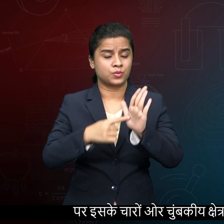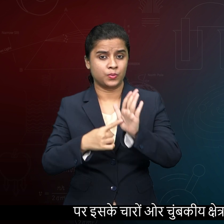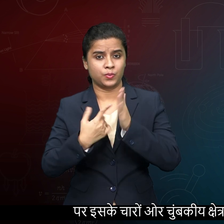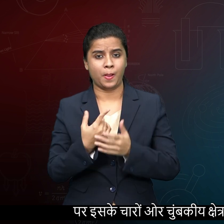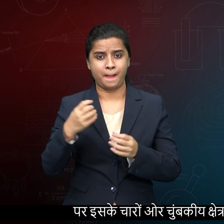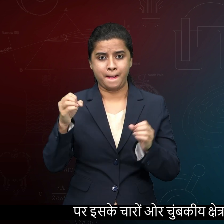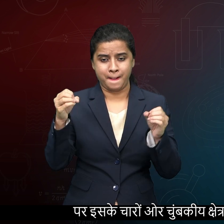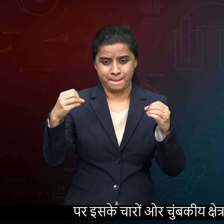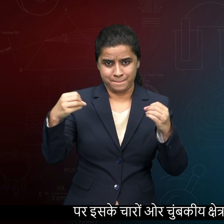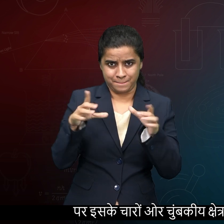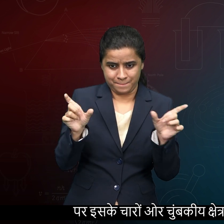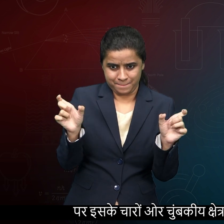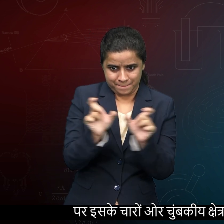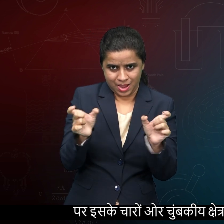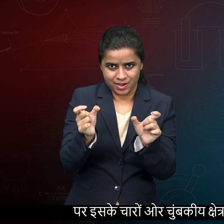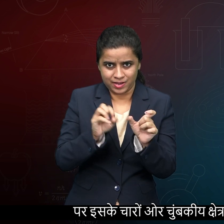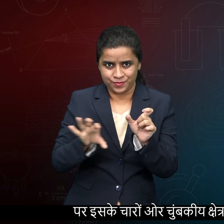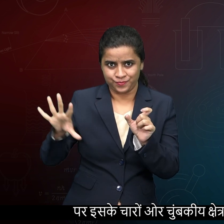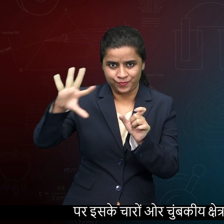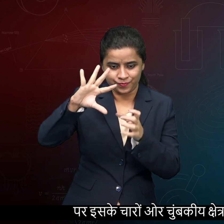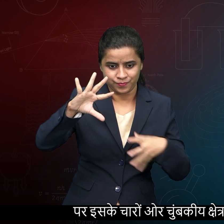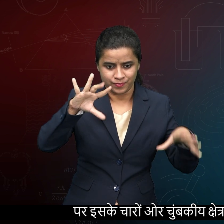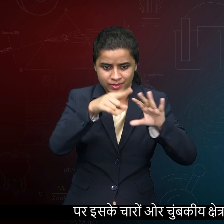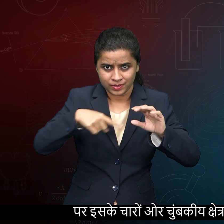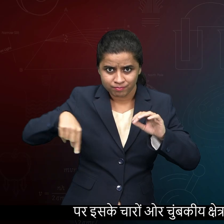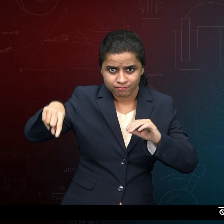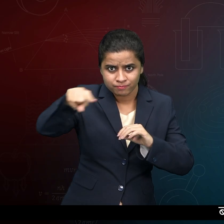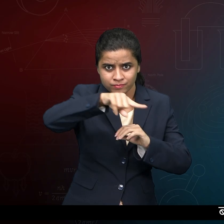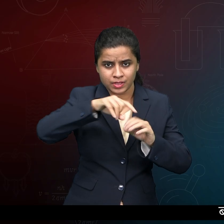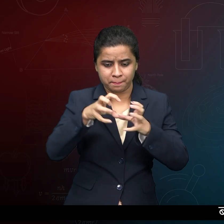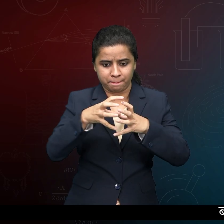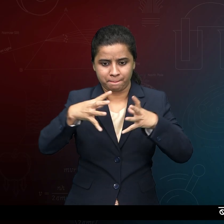वाले संकेंद्रित वृत्त बड़े तथा बड़े हो जाएंगे।